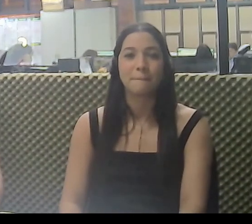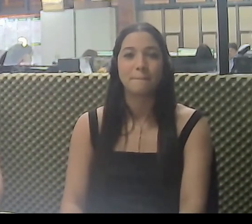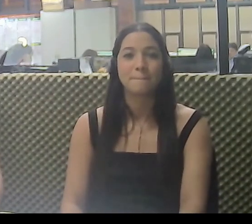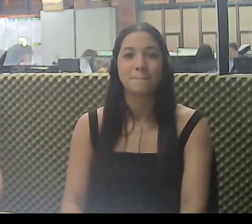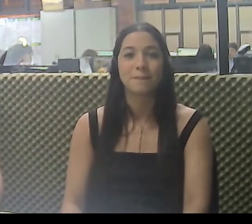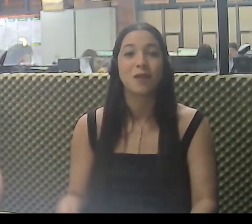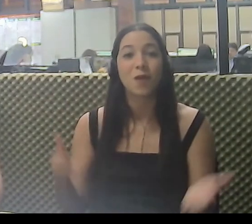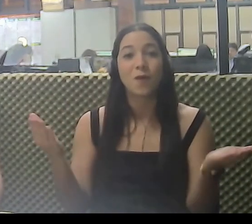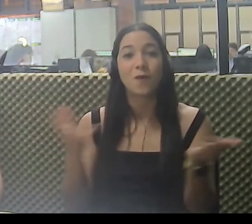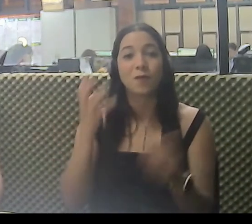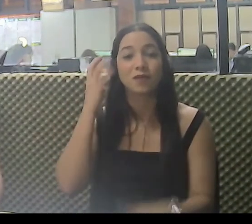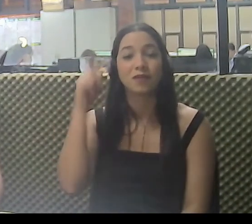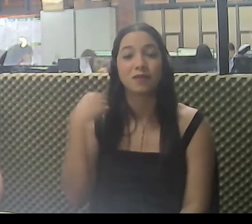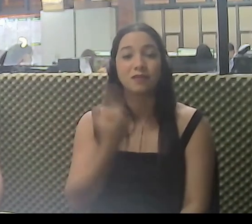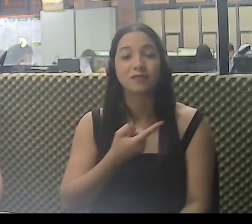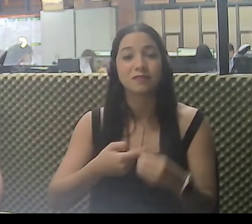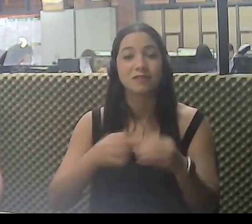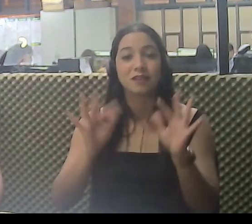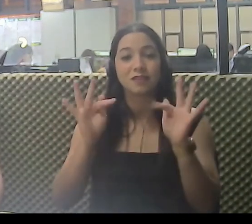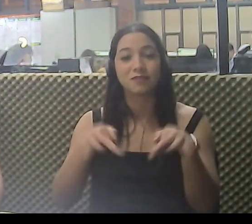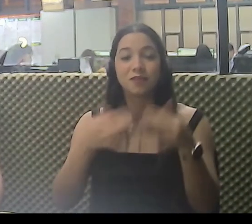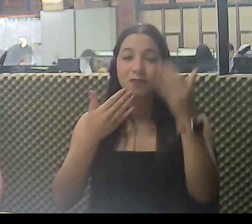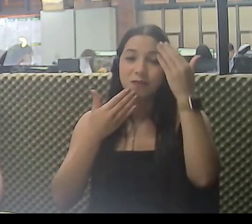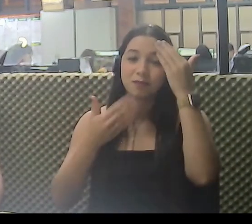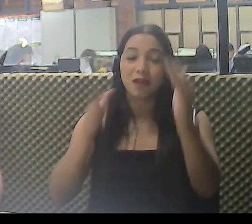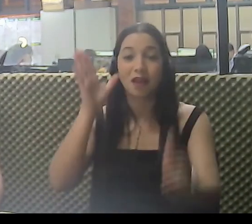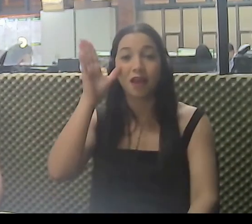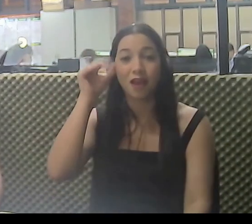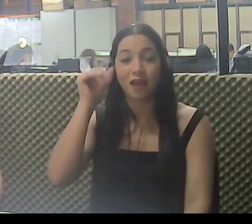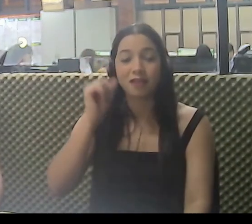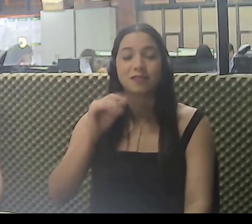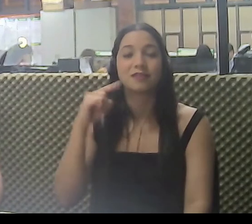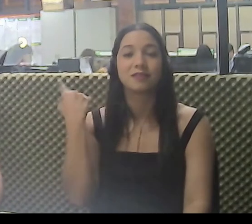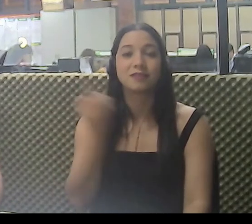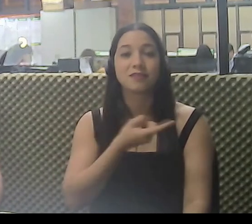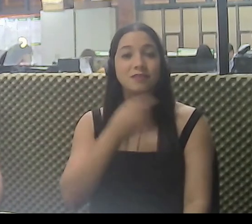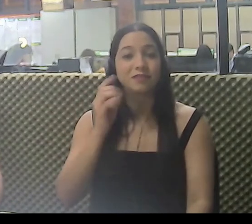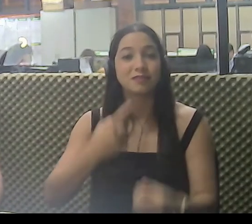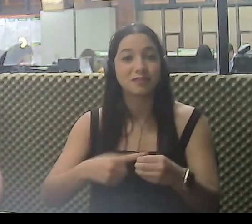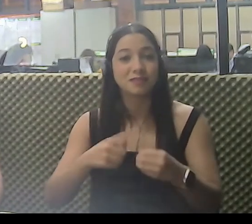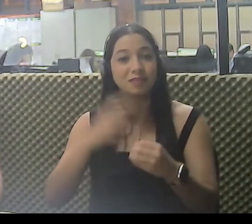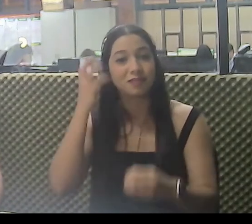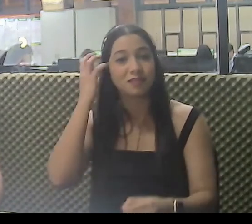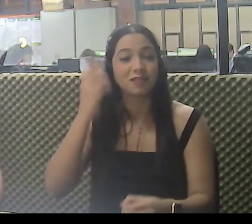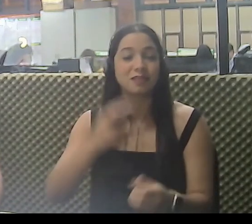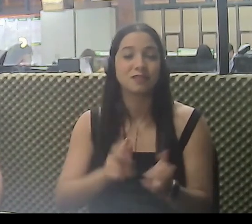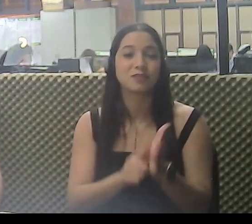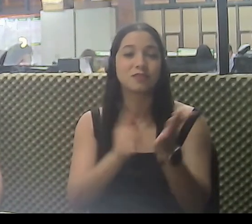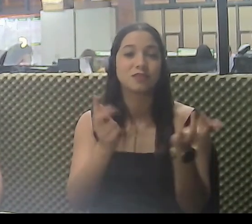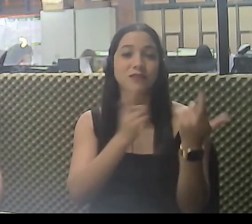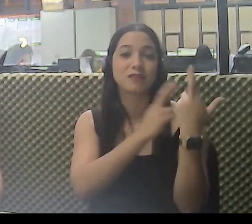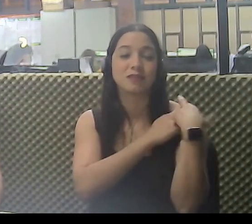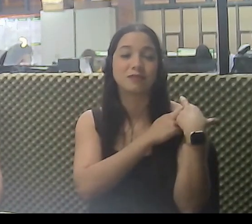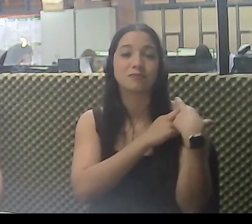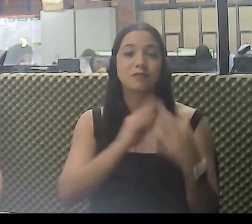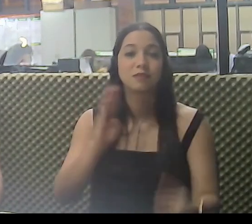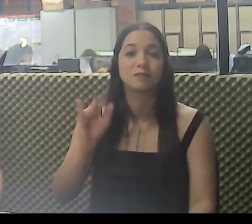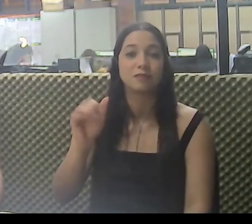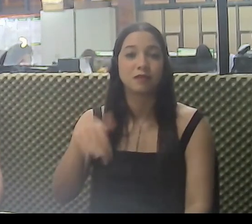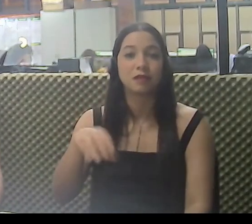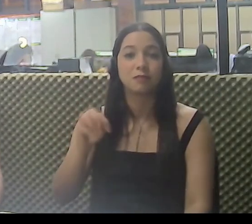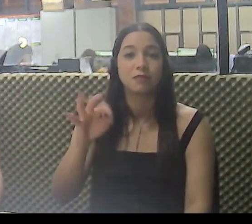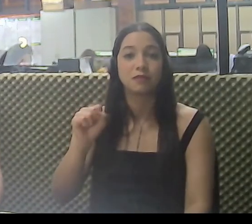Notícias. E a edição de hoje fica por aqui. Obrigado pela sua audiência, Rádio Nossa Cidade. Jornalista responsável pela edição, Bia